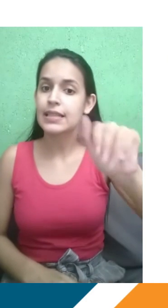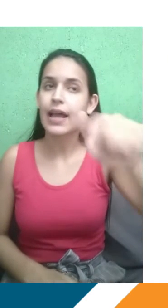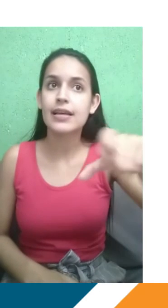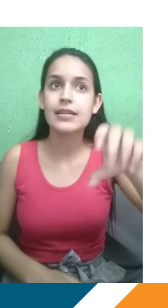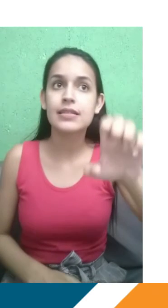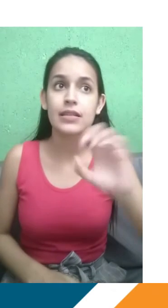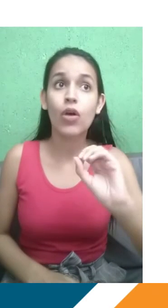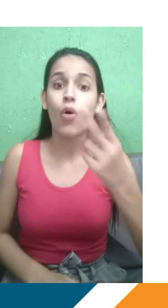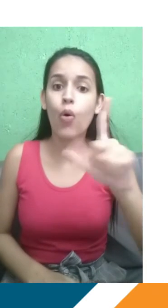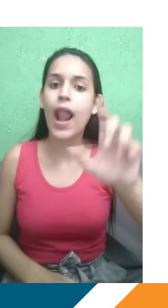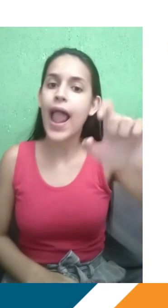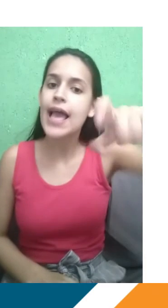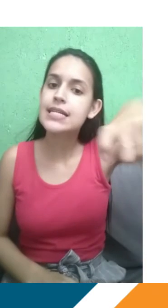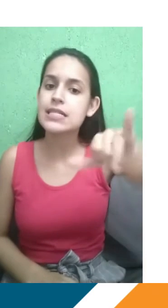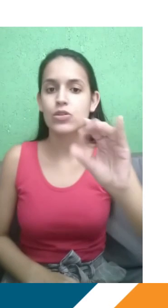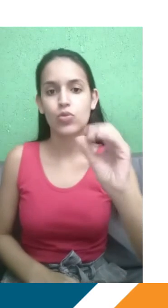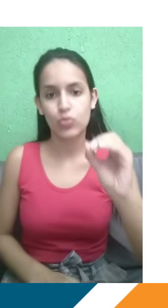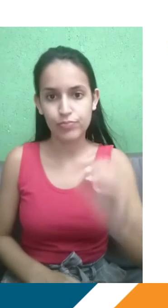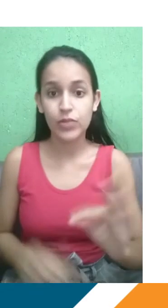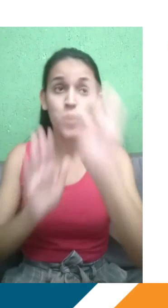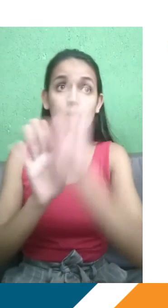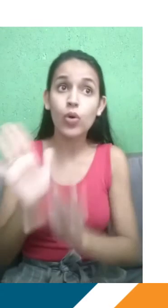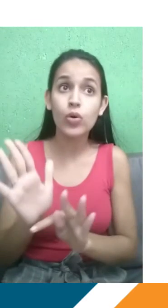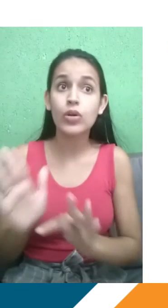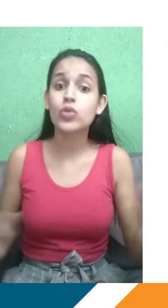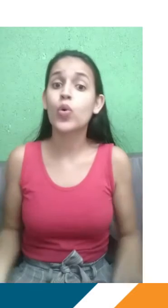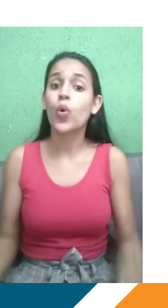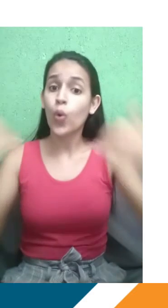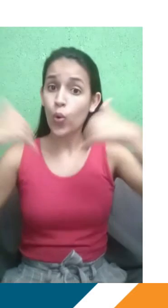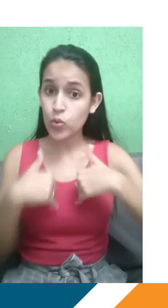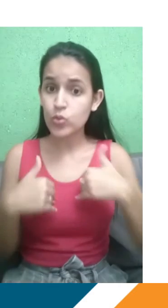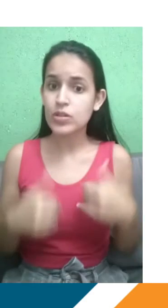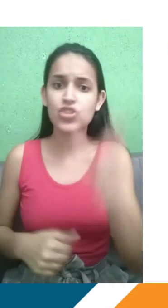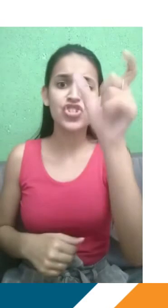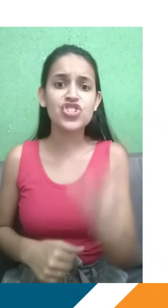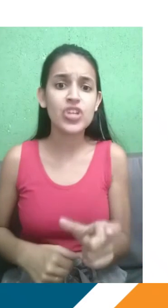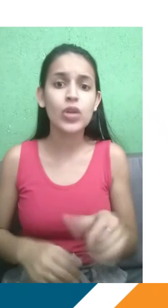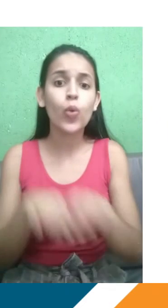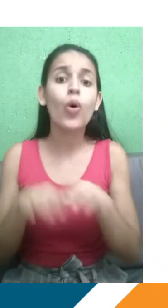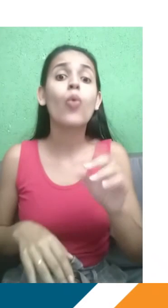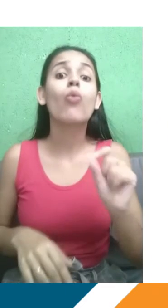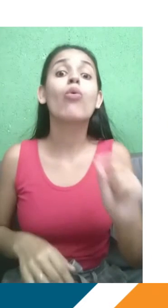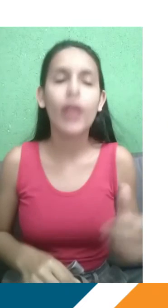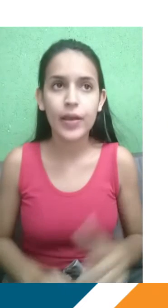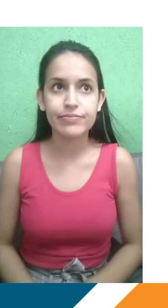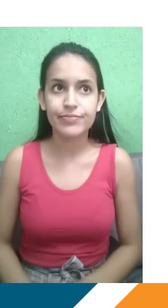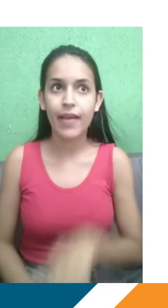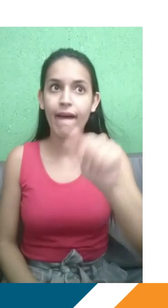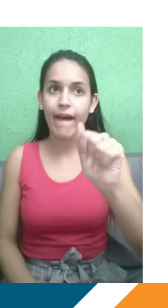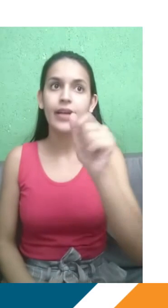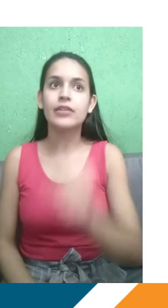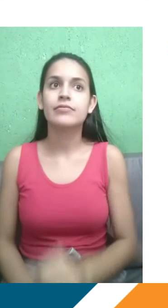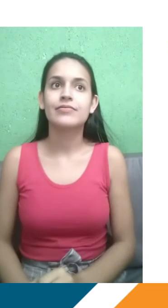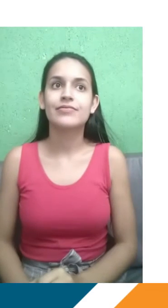flexão verbal encontrada em furaro e cantar. D, redundância nas expressões cego dos